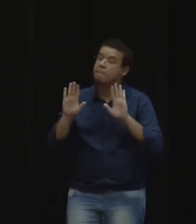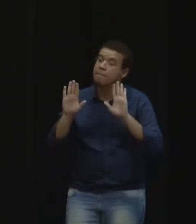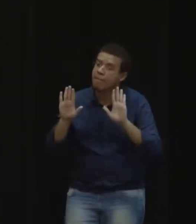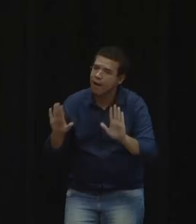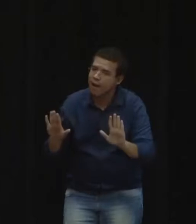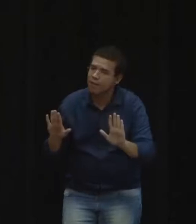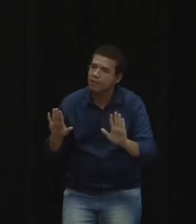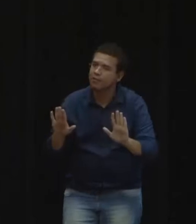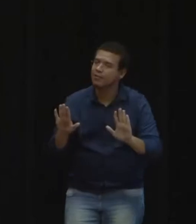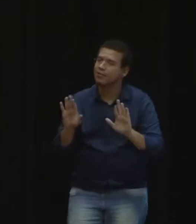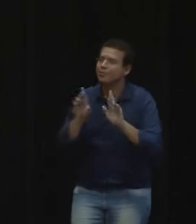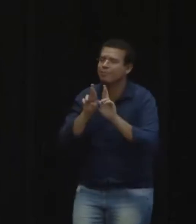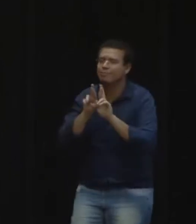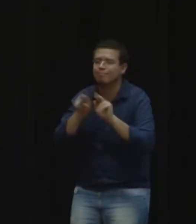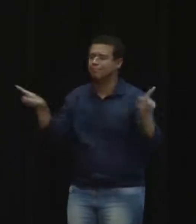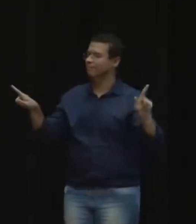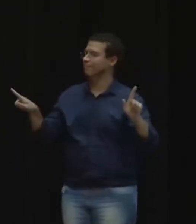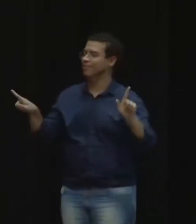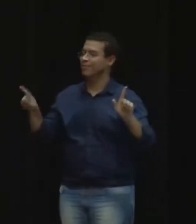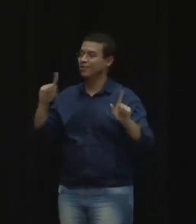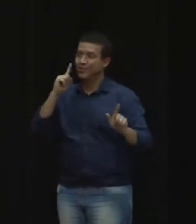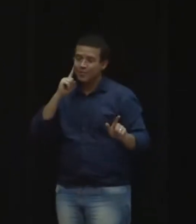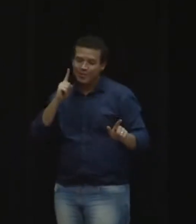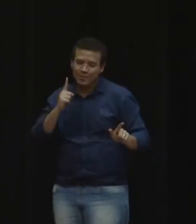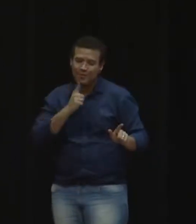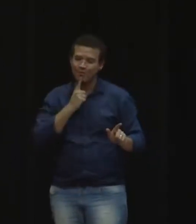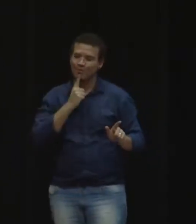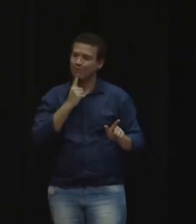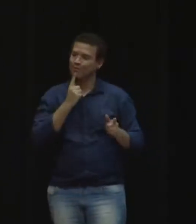é possível e deve acontecer, mas é muito diferente.